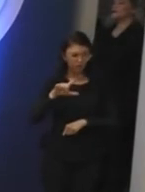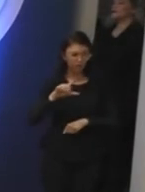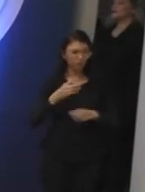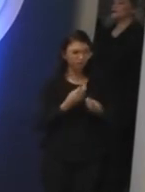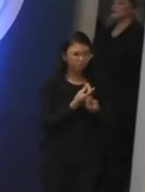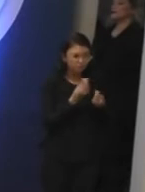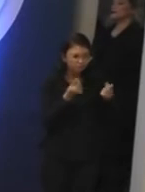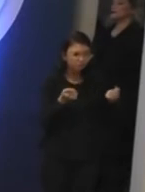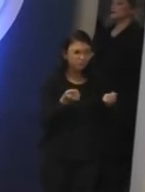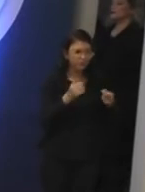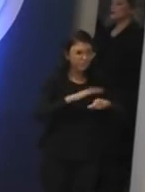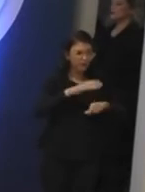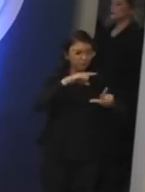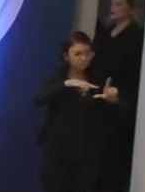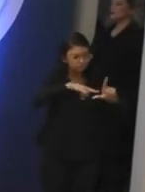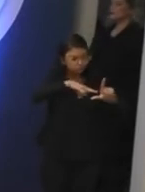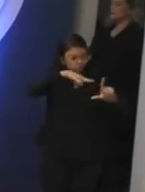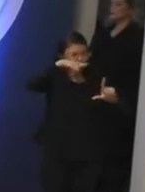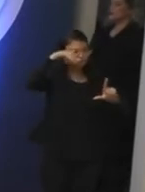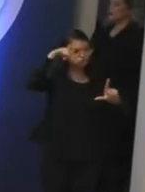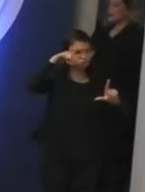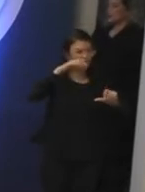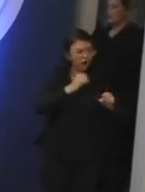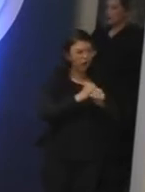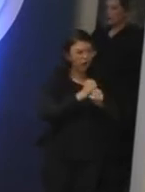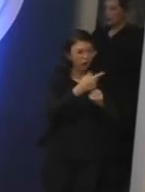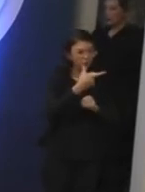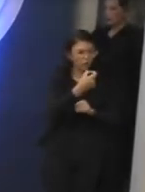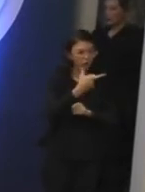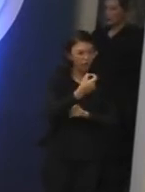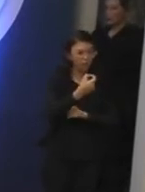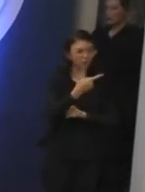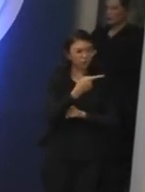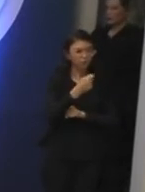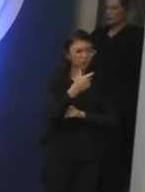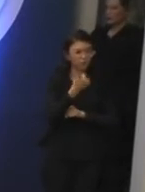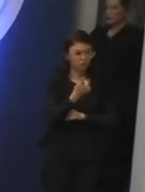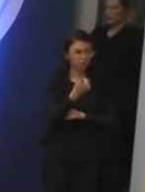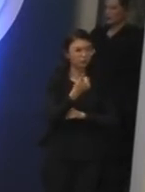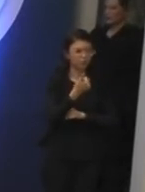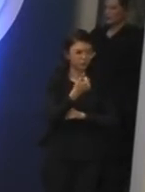categoria Maior Crescimento 2021-2020, permissionárias, é...